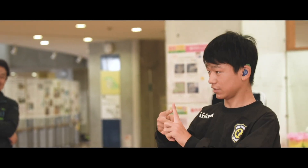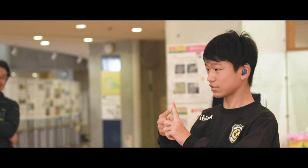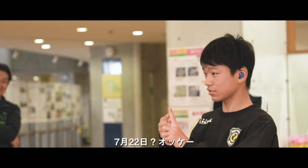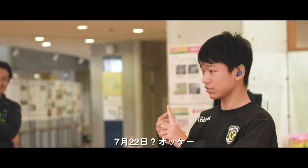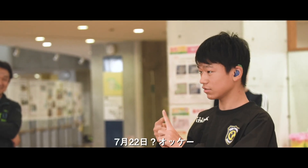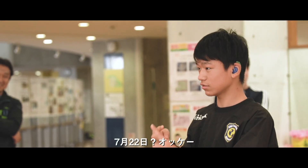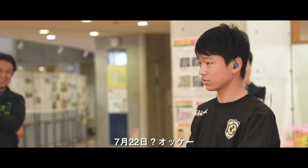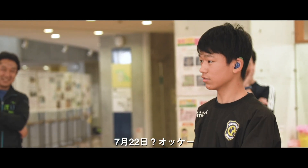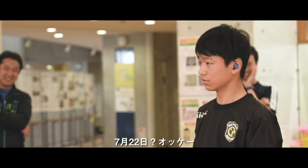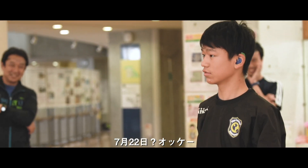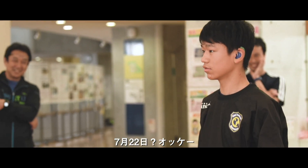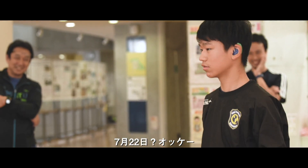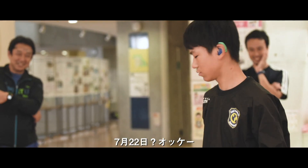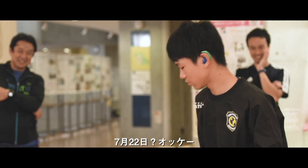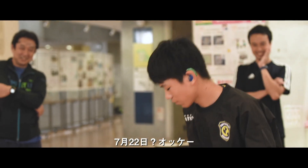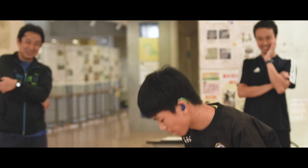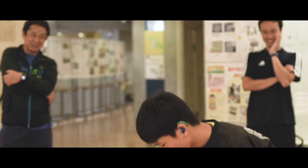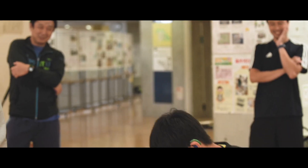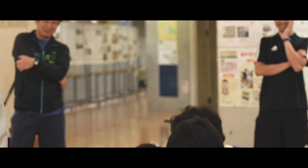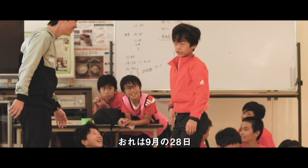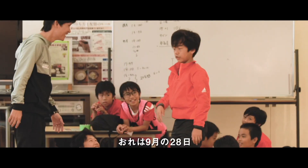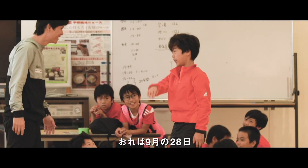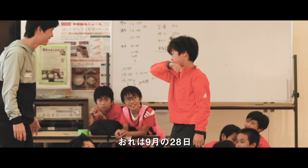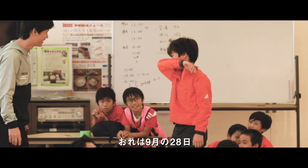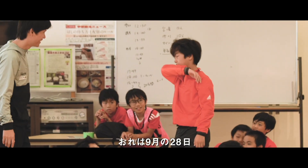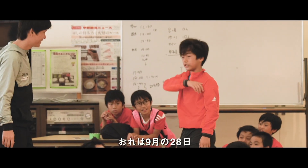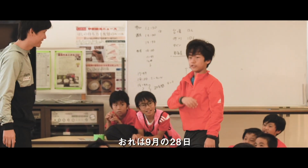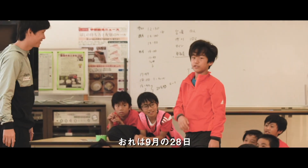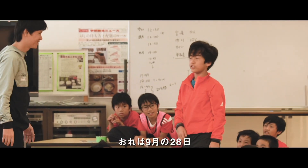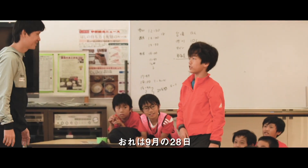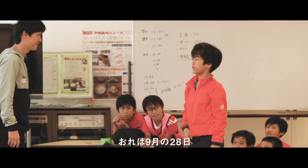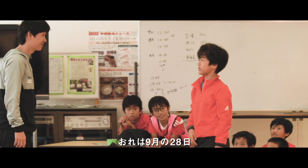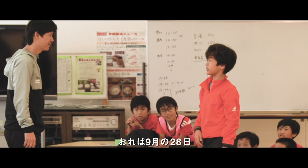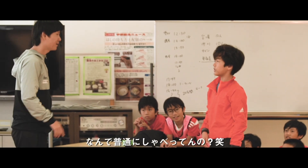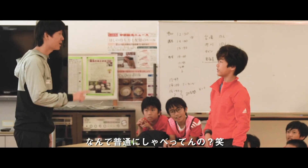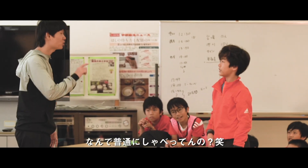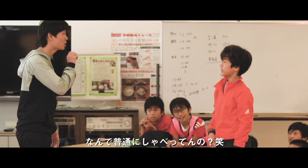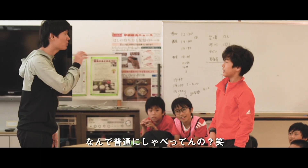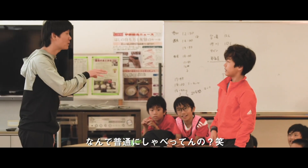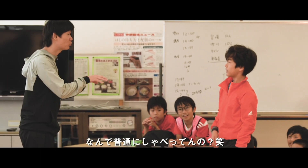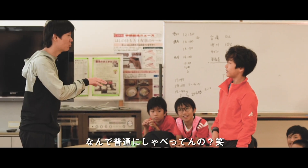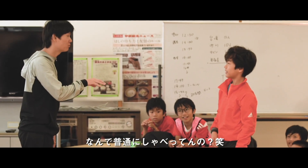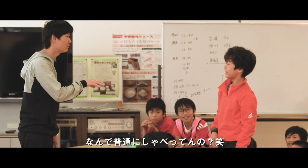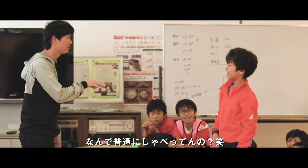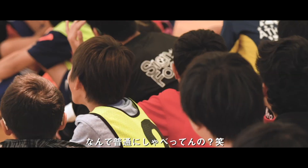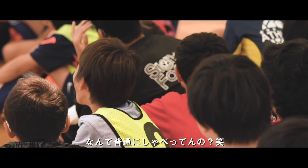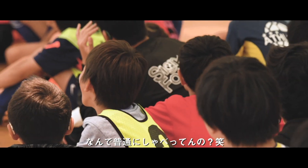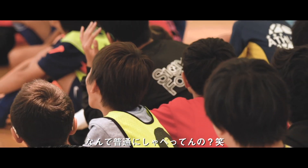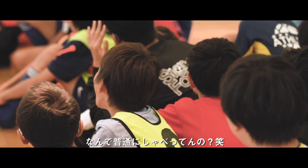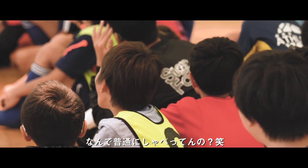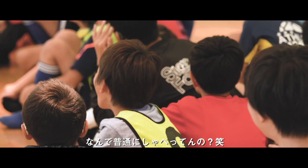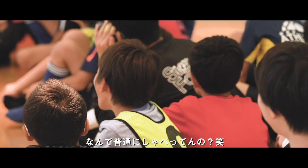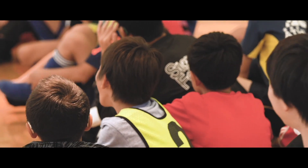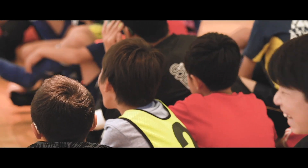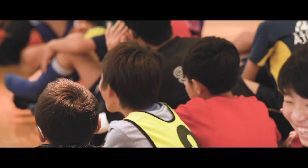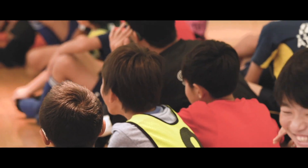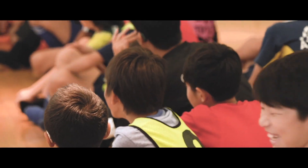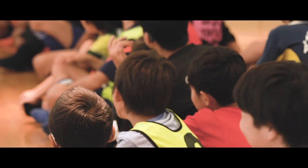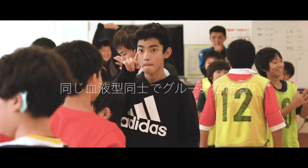7月22日 OK。 俺は9月の28日だから、 なんで喋ってるの。